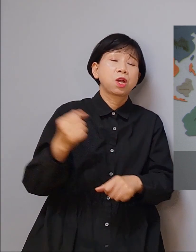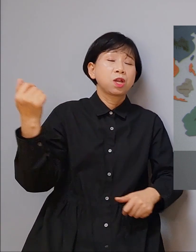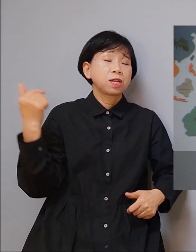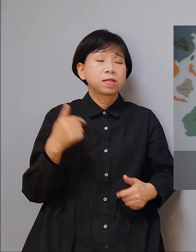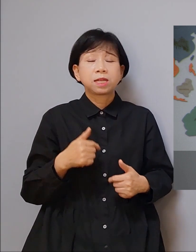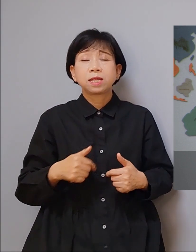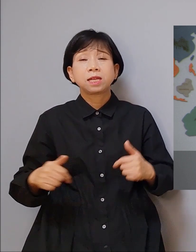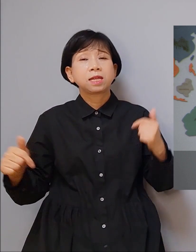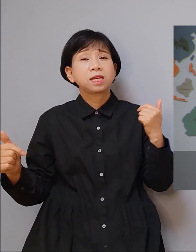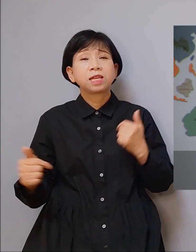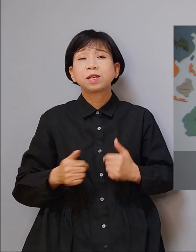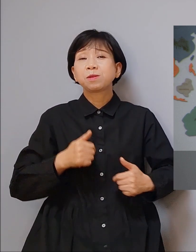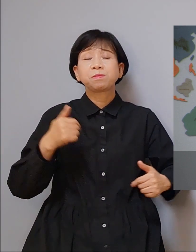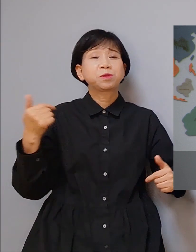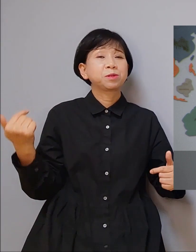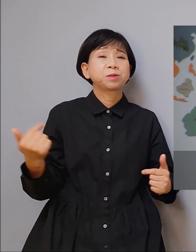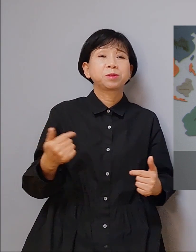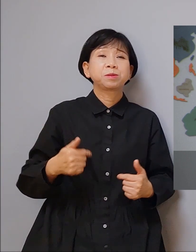하시어